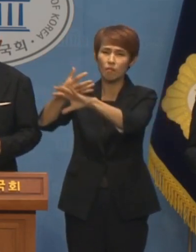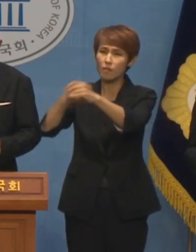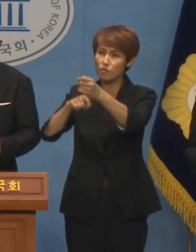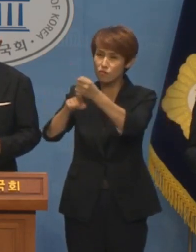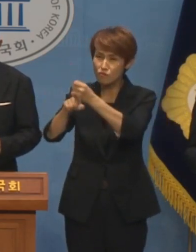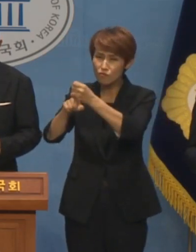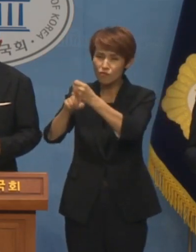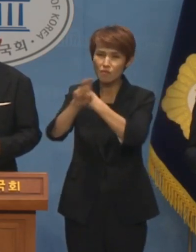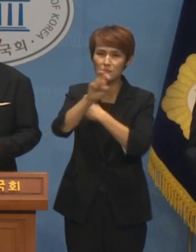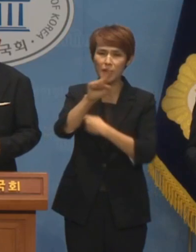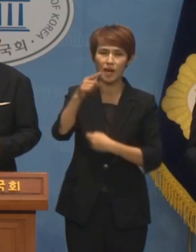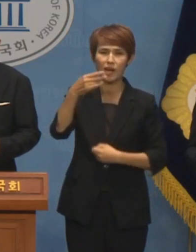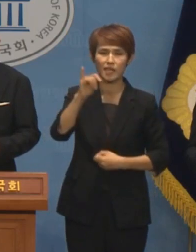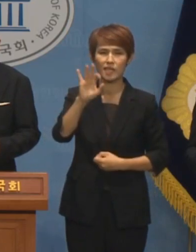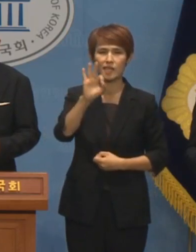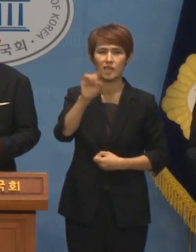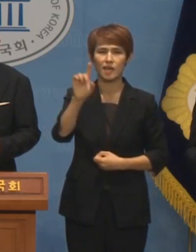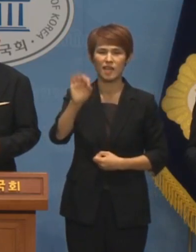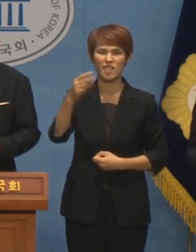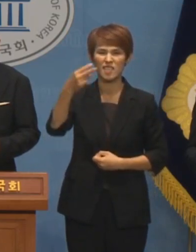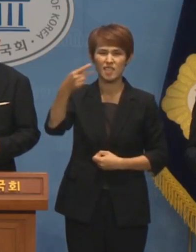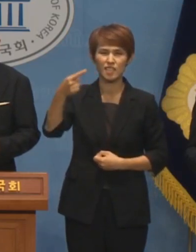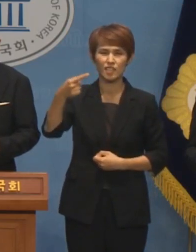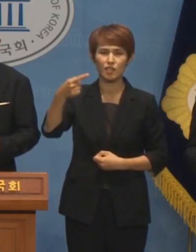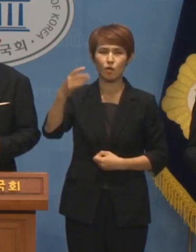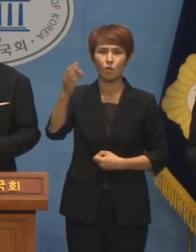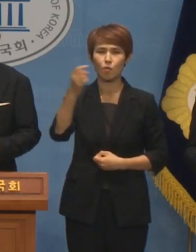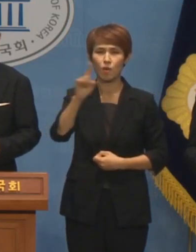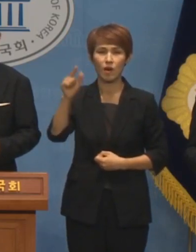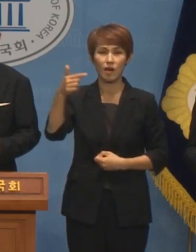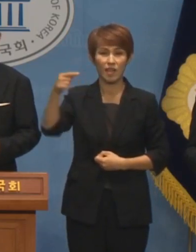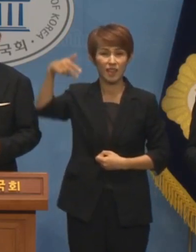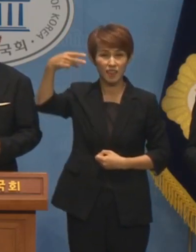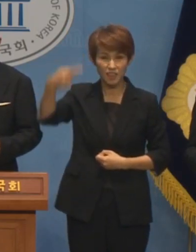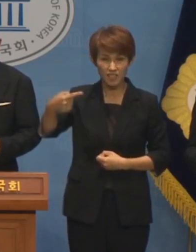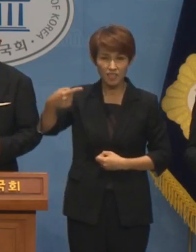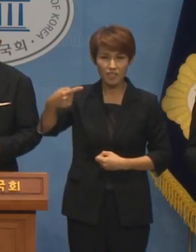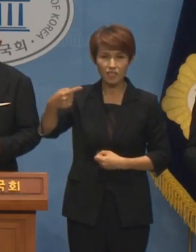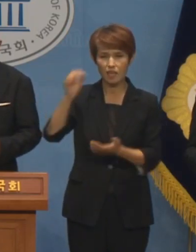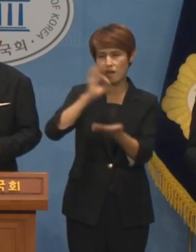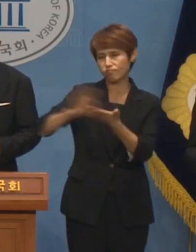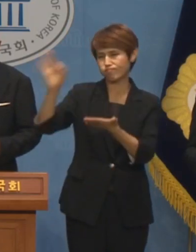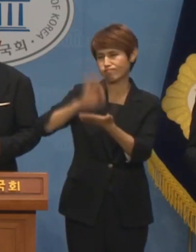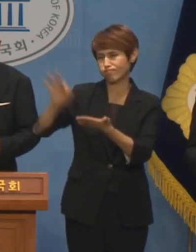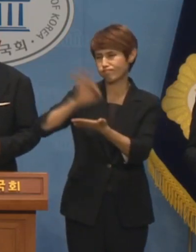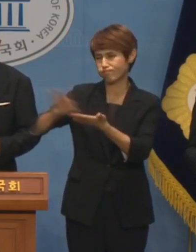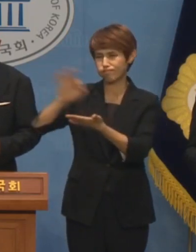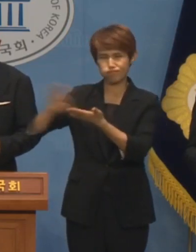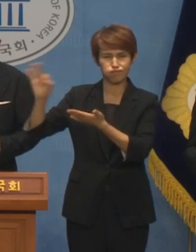마리 앙뚜아네트의 사치와 난잡한 사생활로 일어났다고 말했습니다.